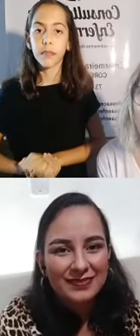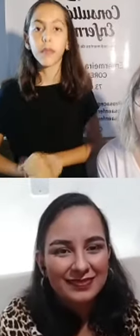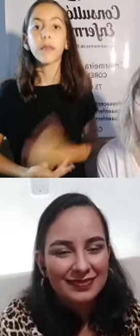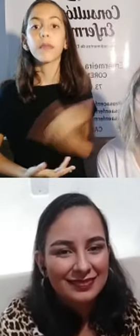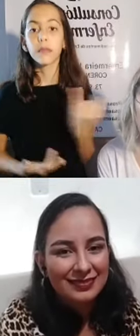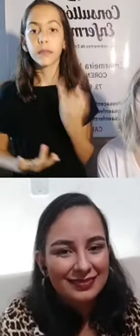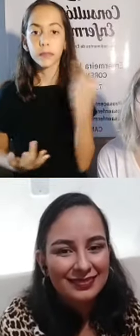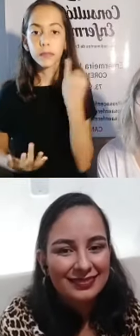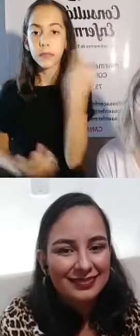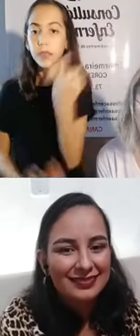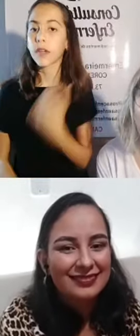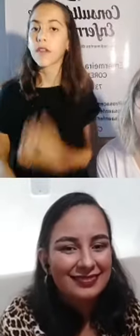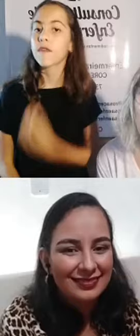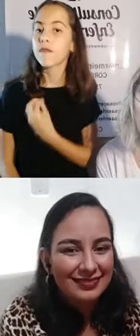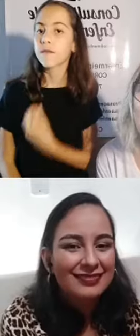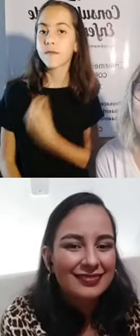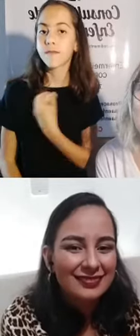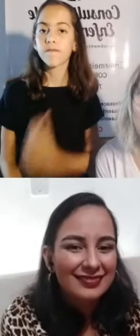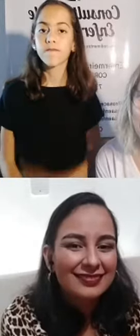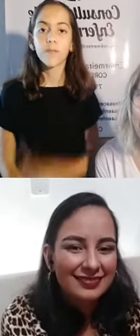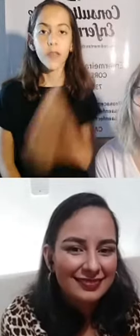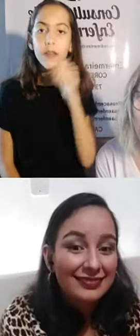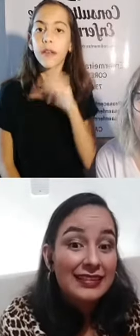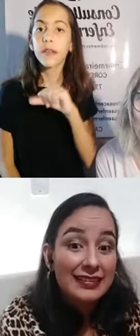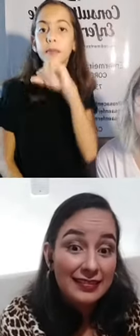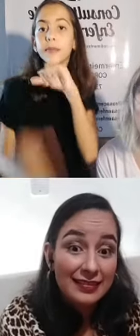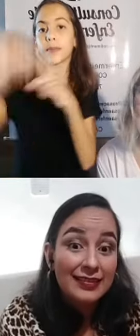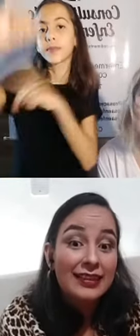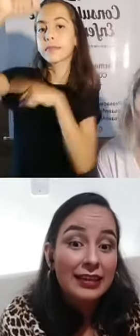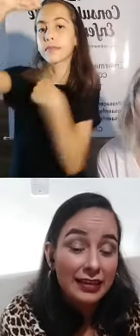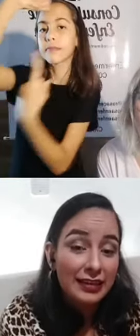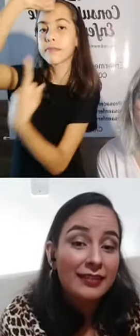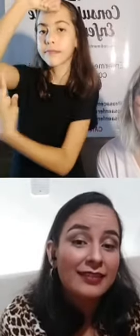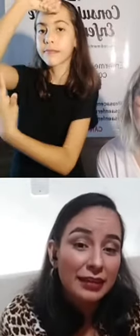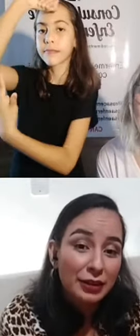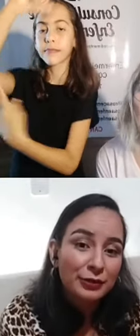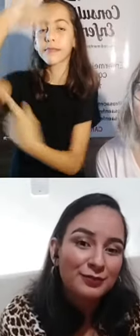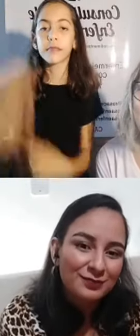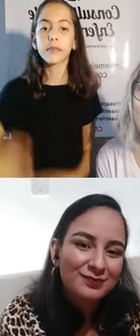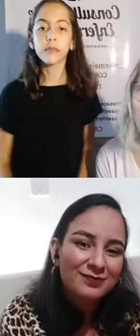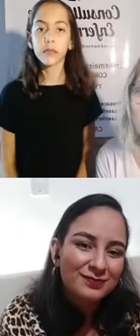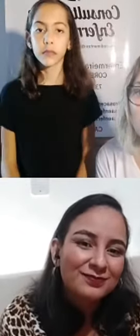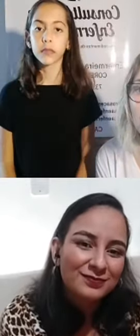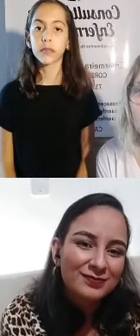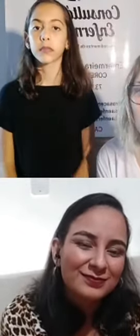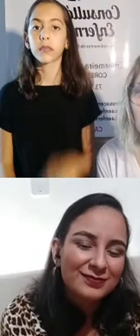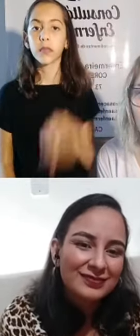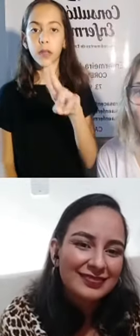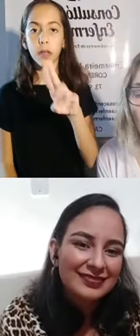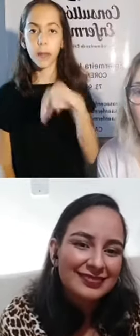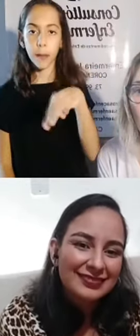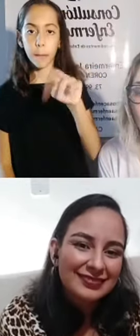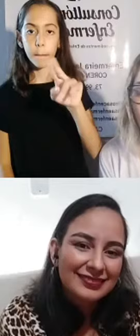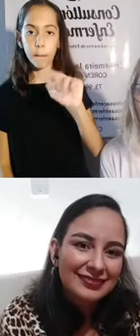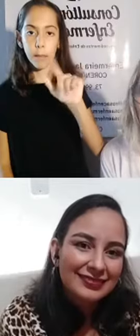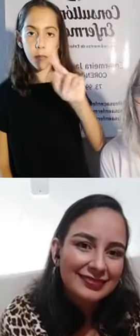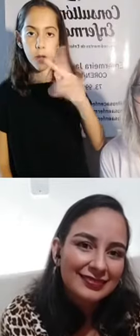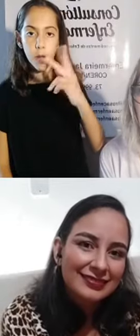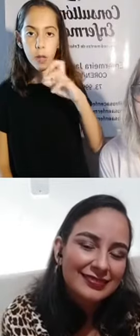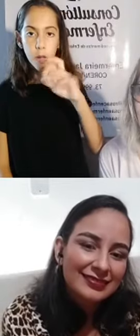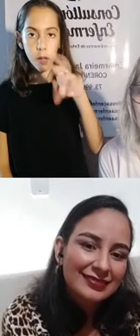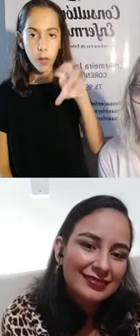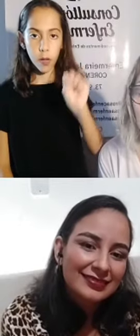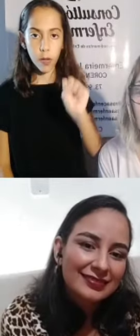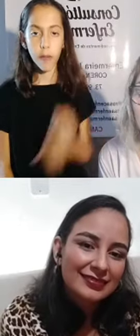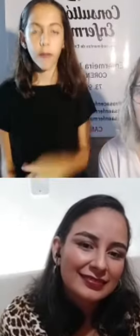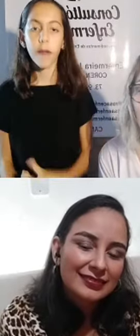vida, né? De mulher guerreira, mulheres batalhadoras, mulheres guerreiras, Sim. né? Que conseguiram chegar a um